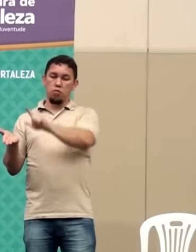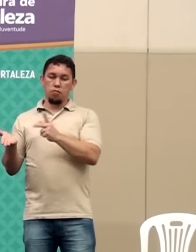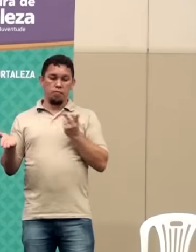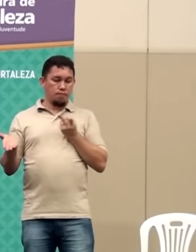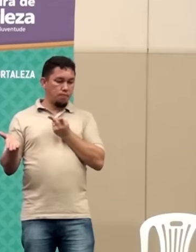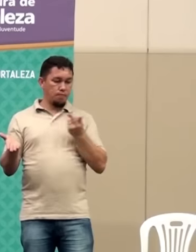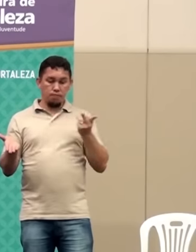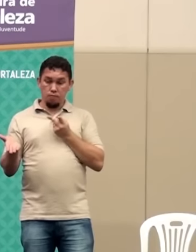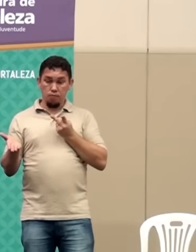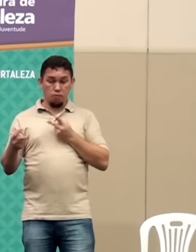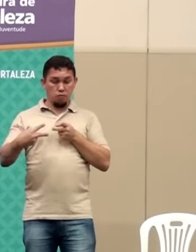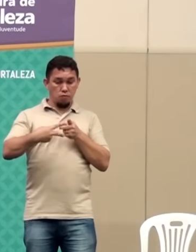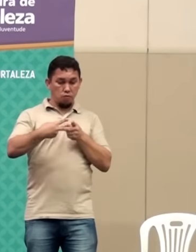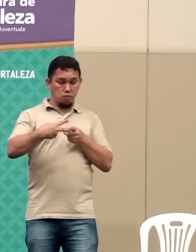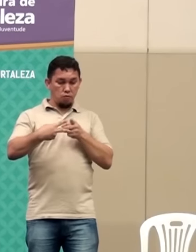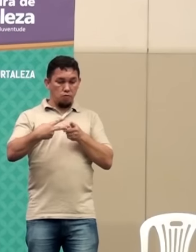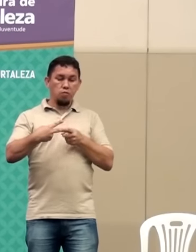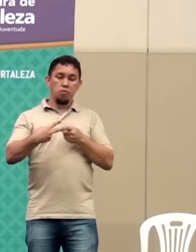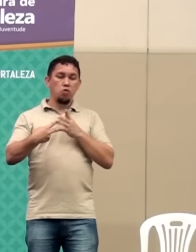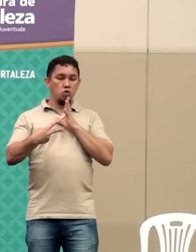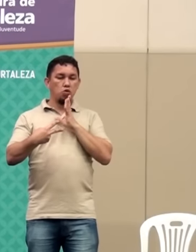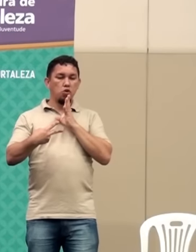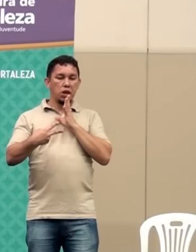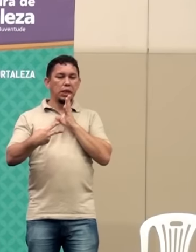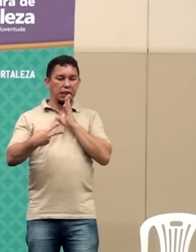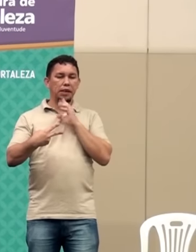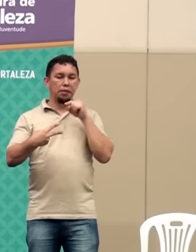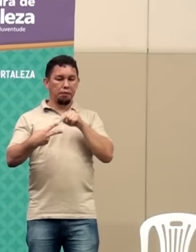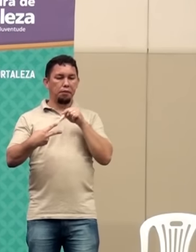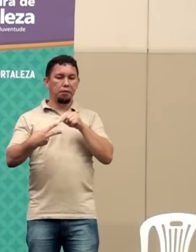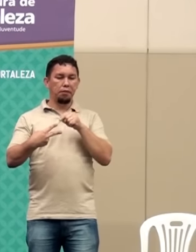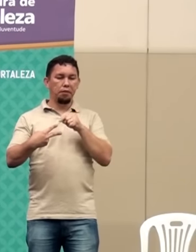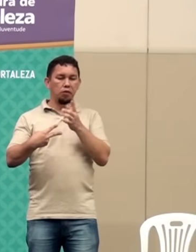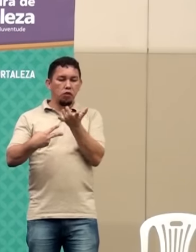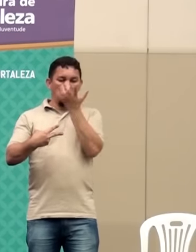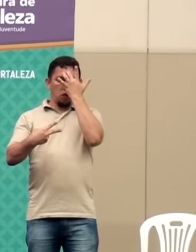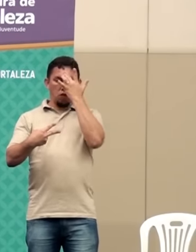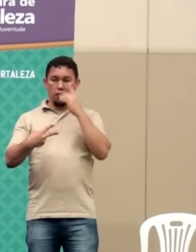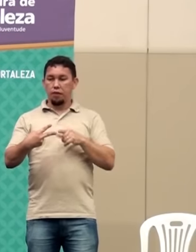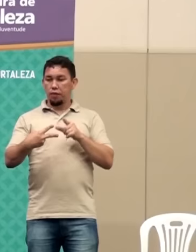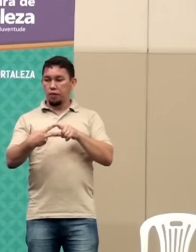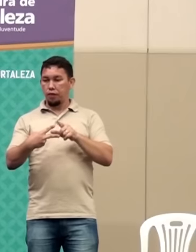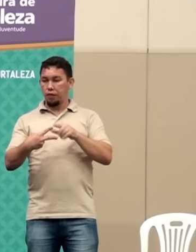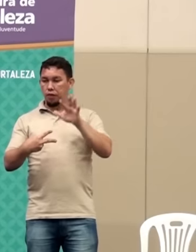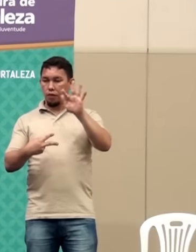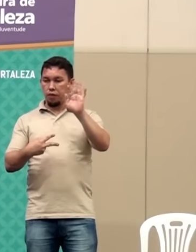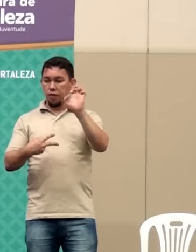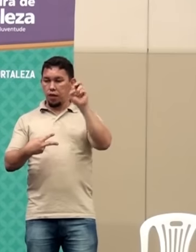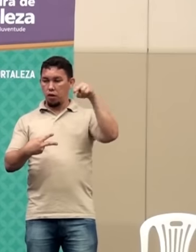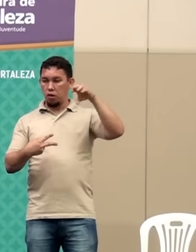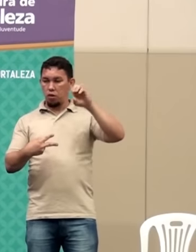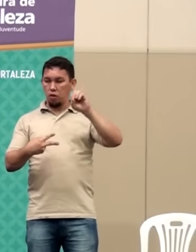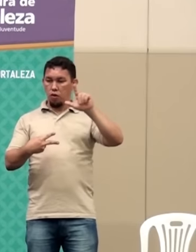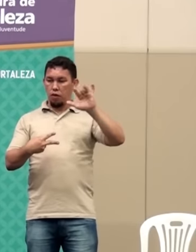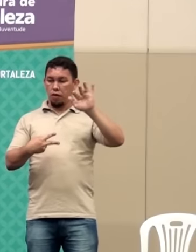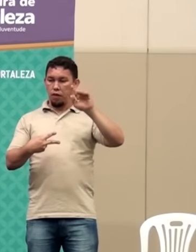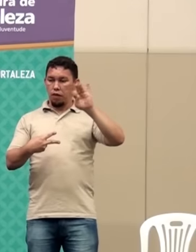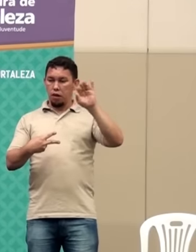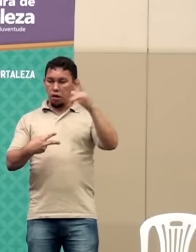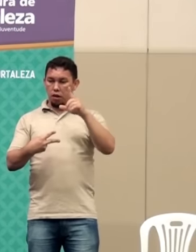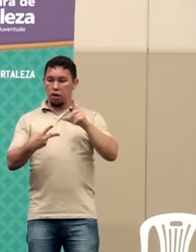dois indicadores que você tem que obrigatoriamente conhecer é fenolftaleína e papel de tornassol,